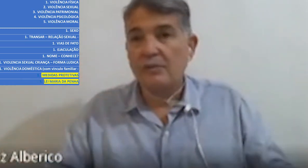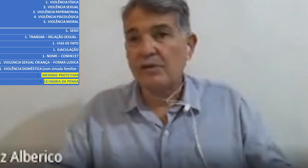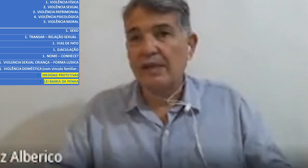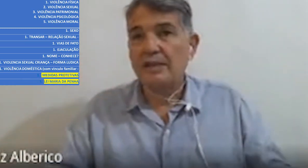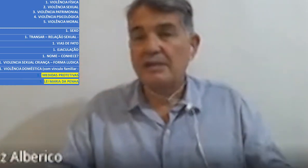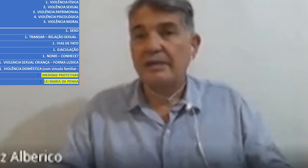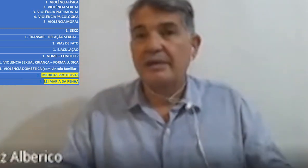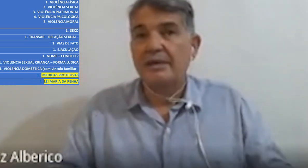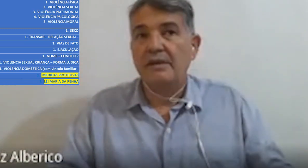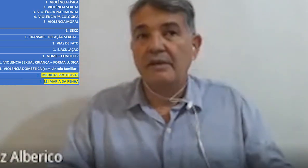Soler disse,